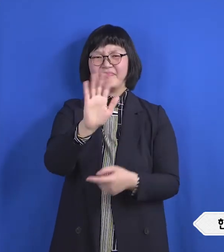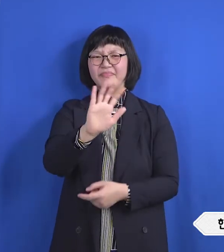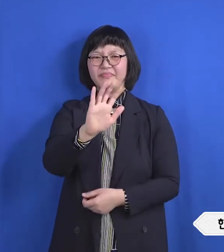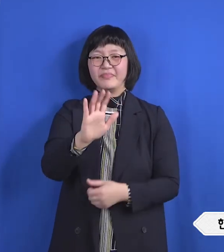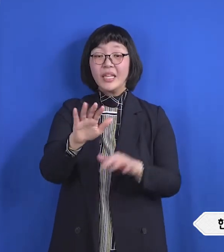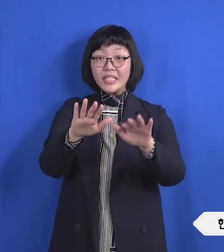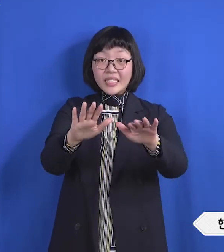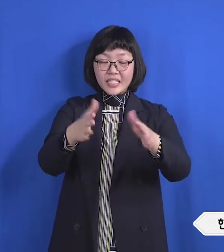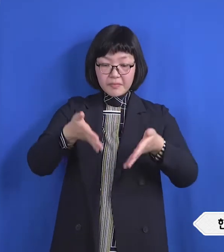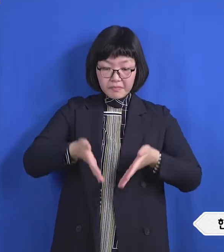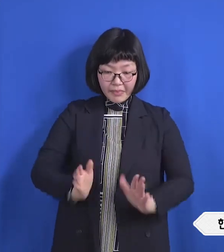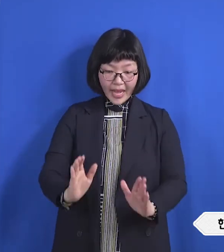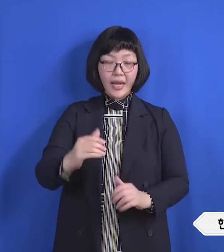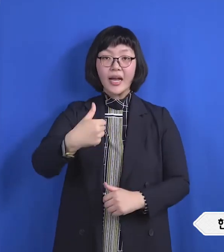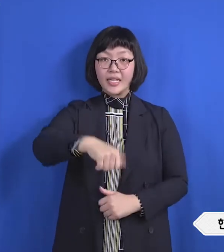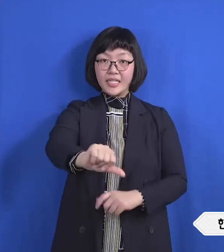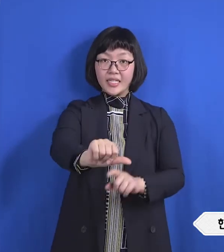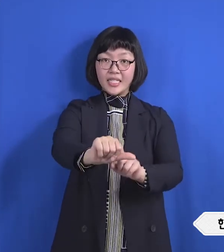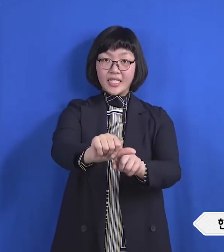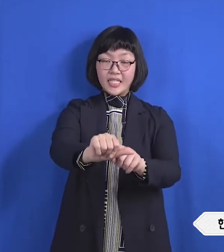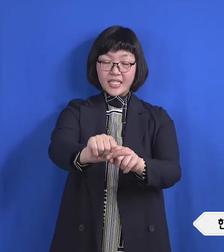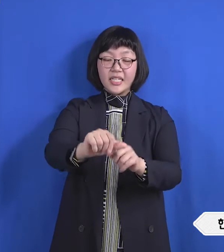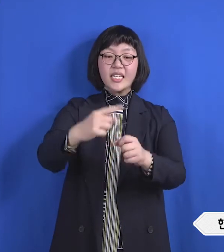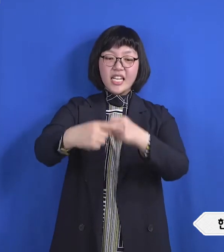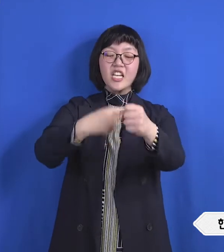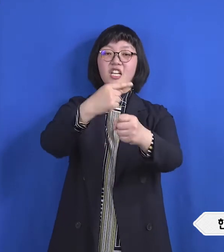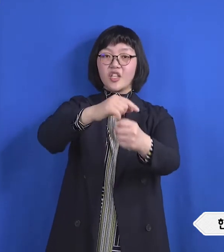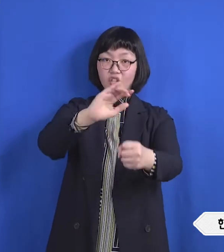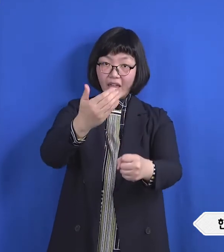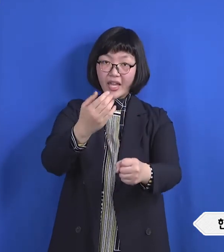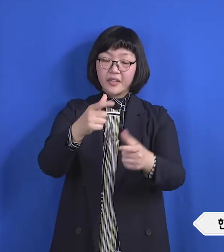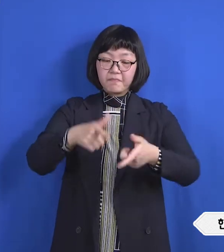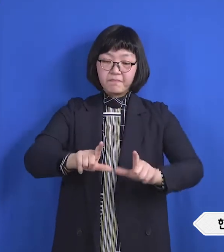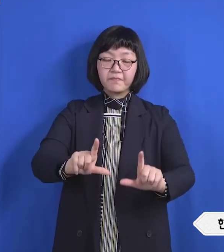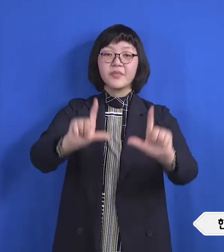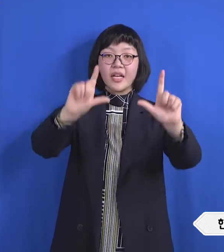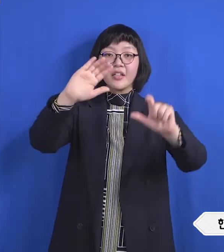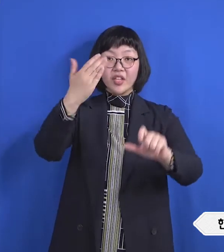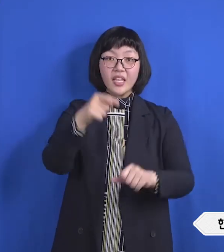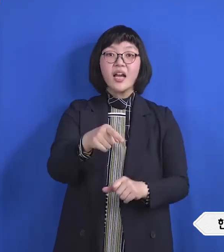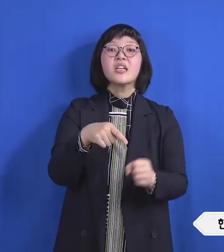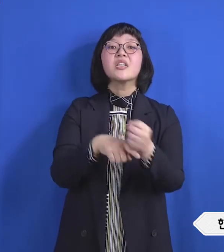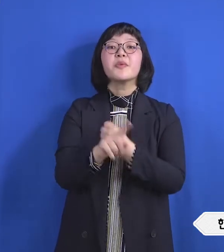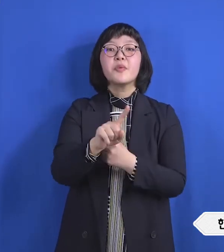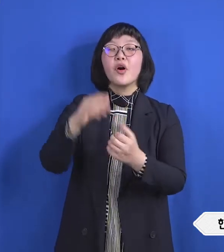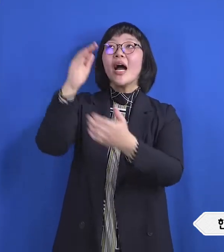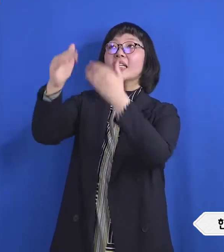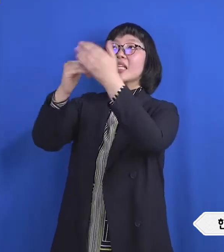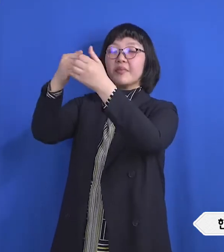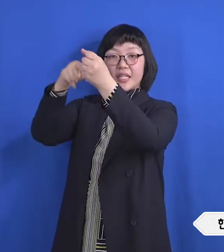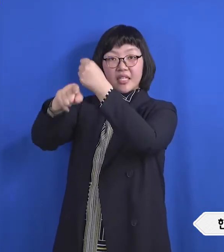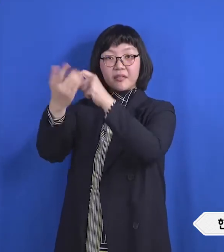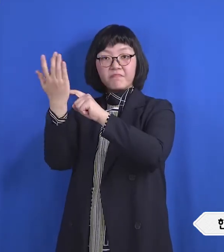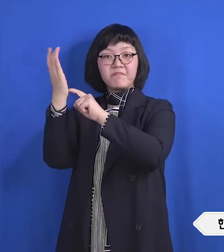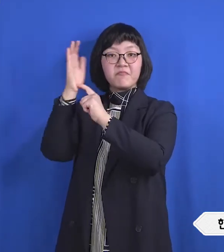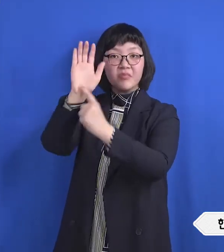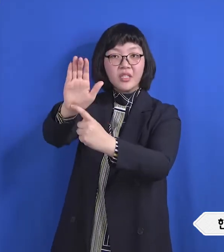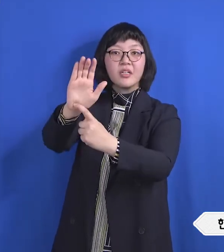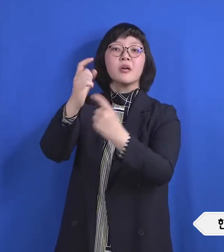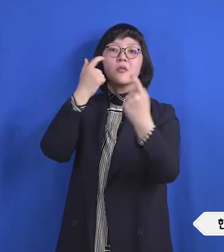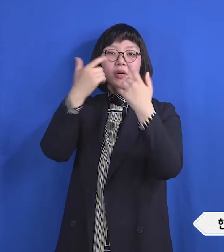아들이 태어나서 1년이 됐다는 것은 하나님의 뜻이 분명히 드러난 것입니다. 우리